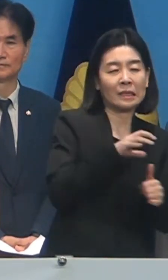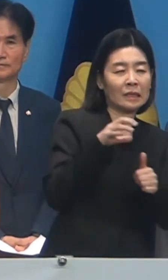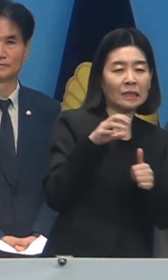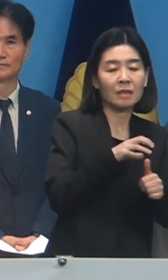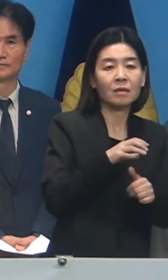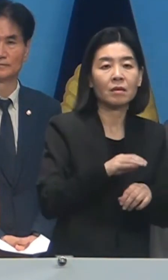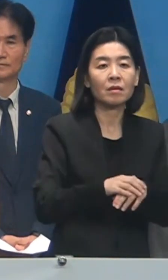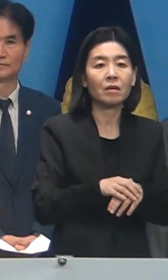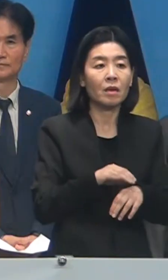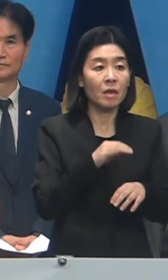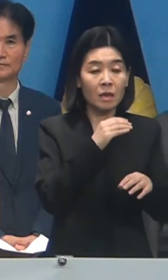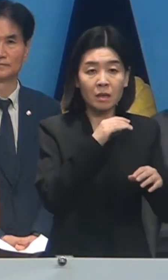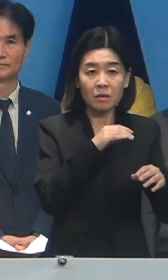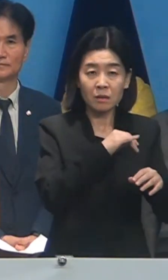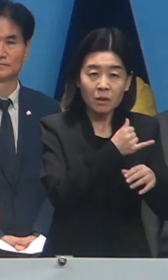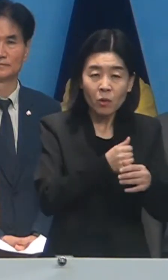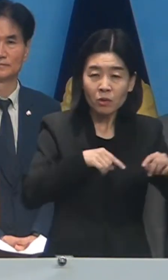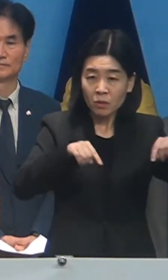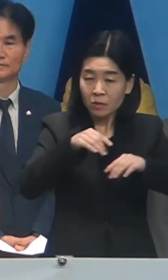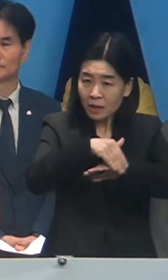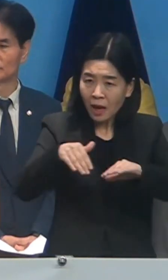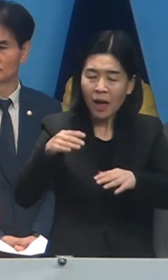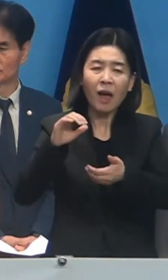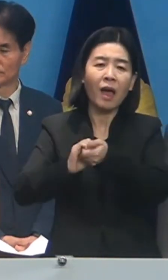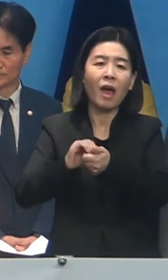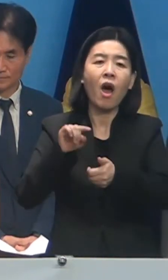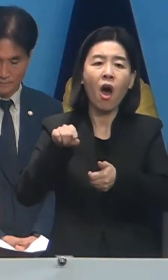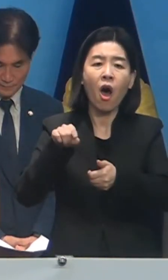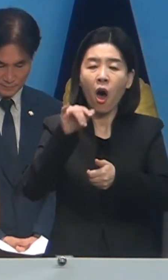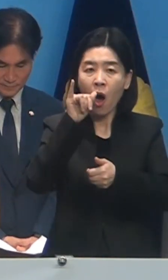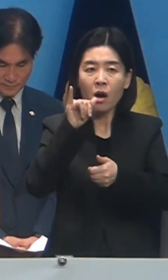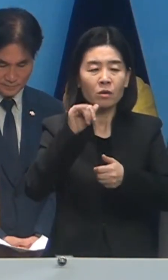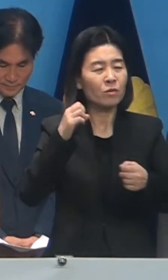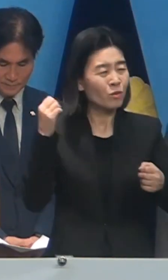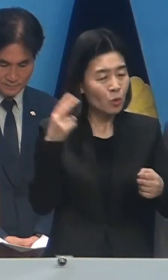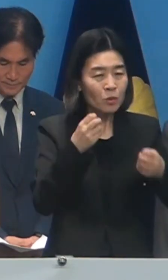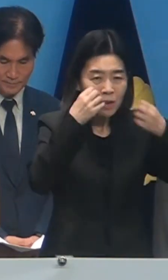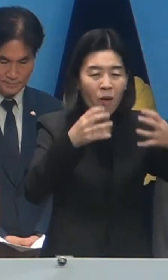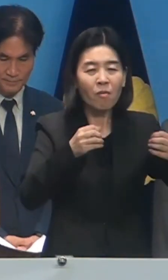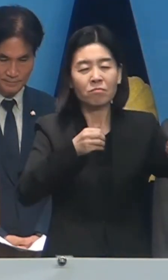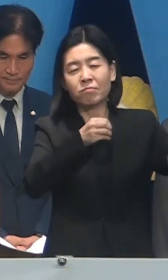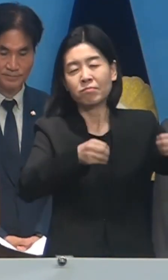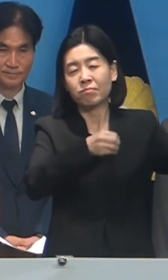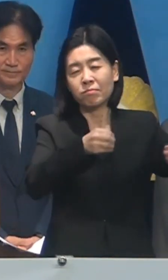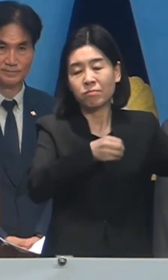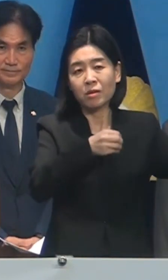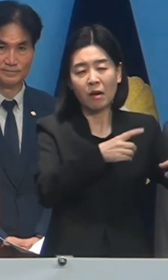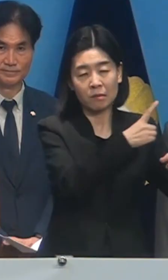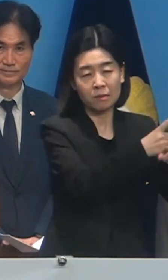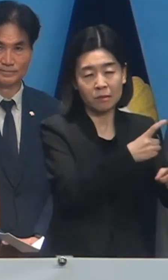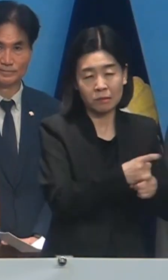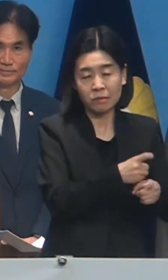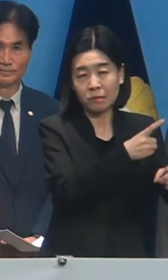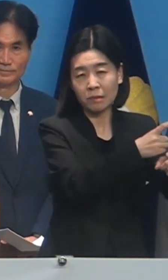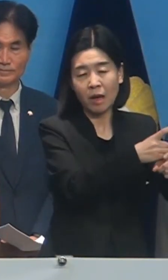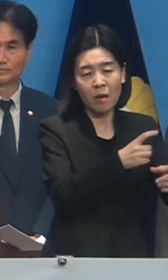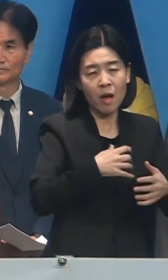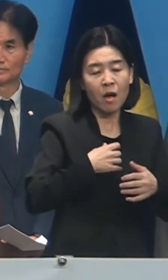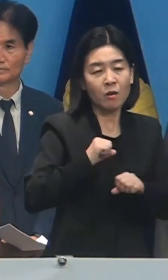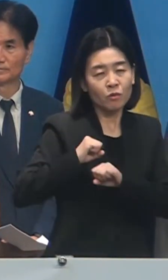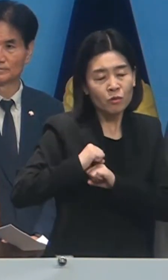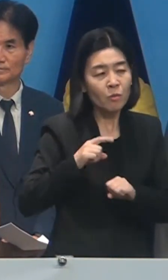한계가 분명했고 신냉전 구도의 최전선으로 만들었습니다. 적대적 대결 전략의 군사적